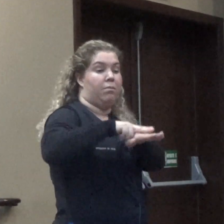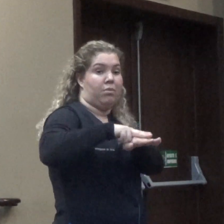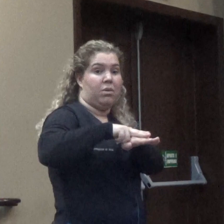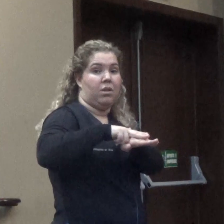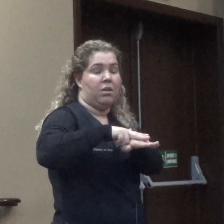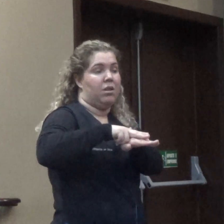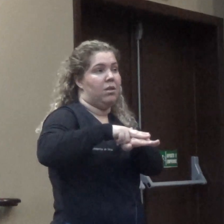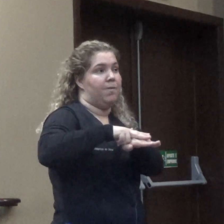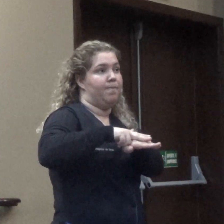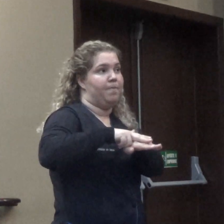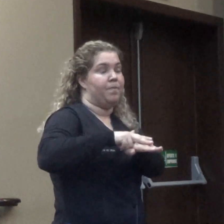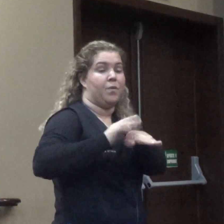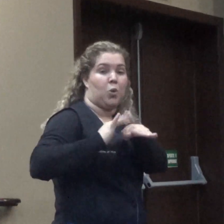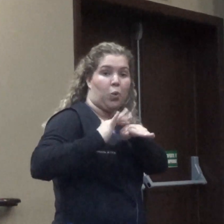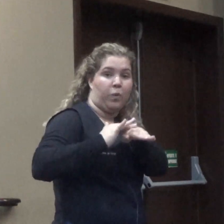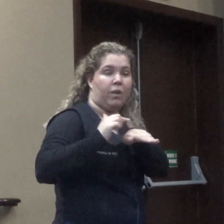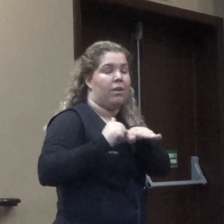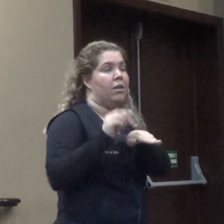passando dificuldades.